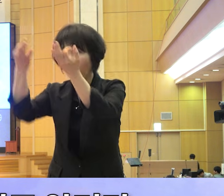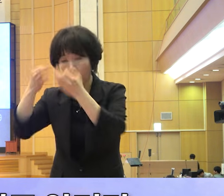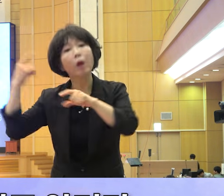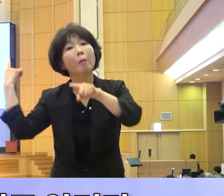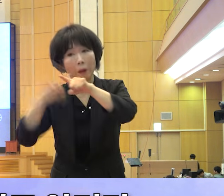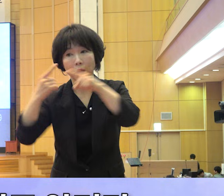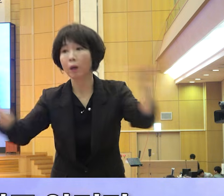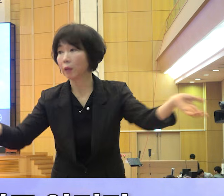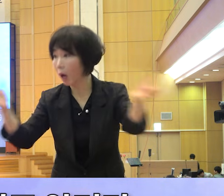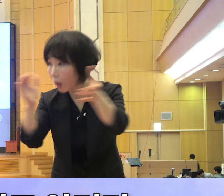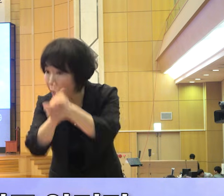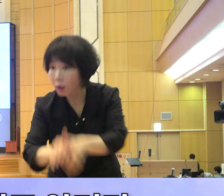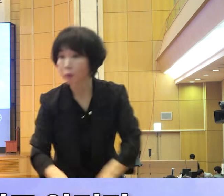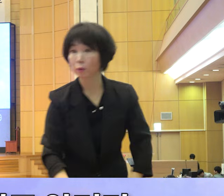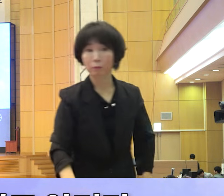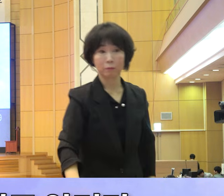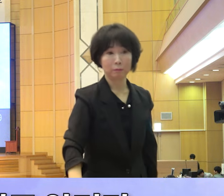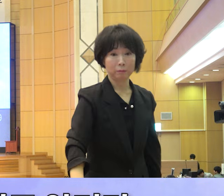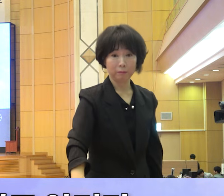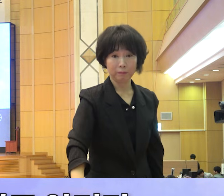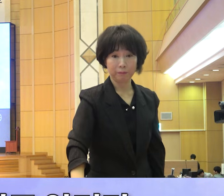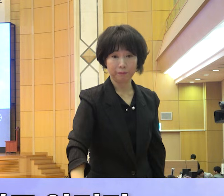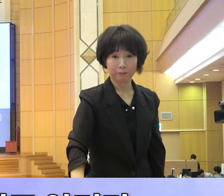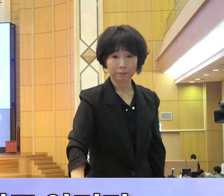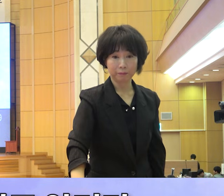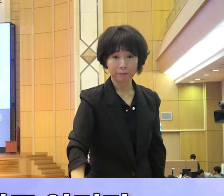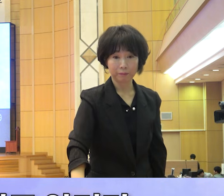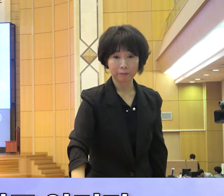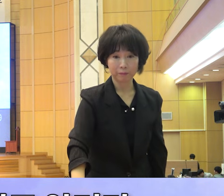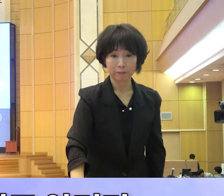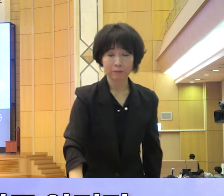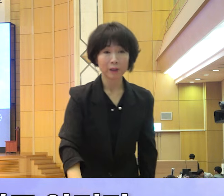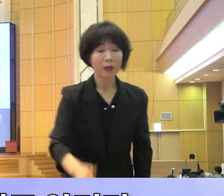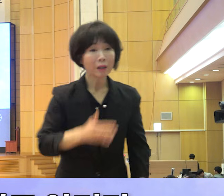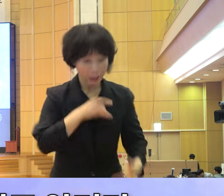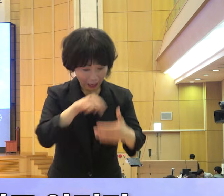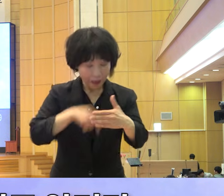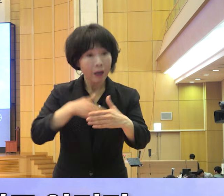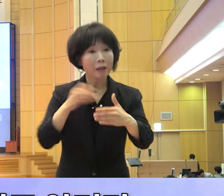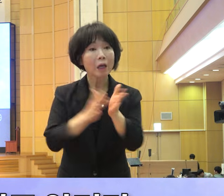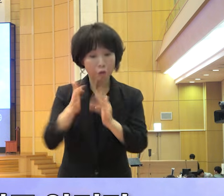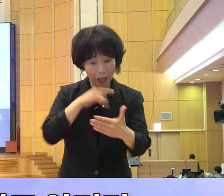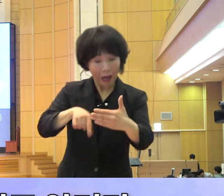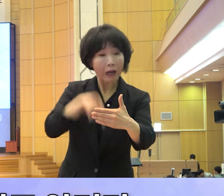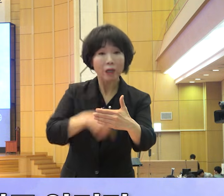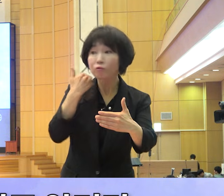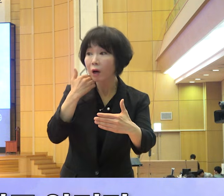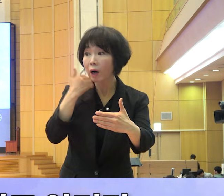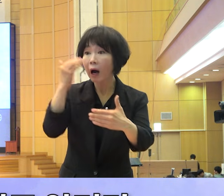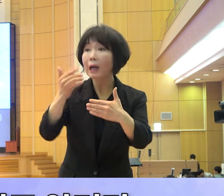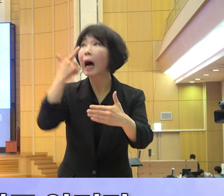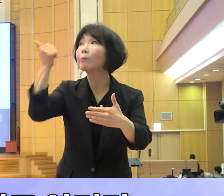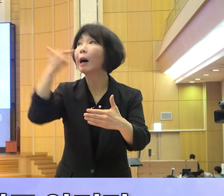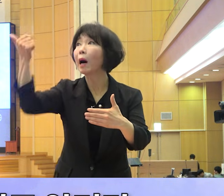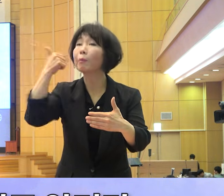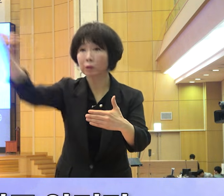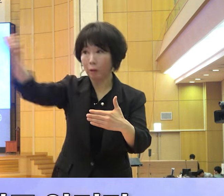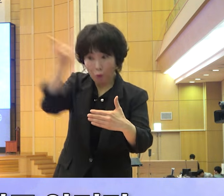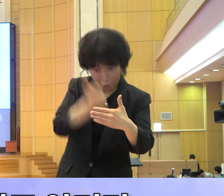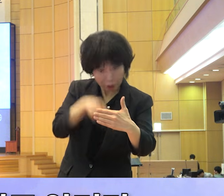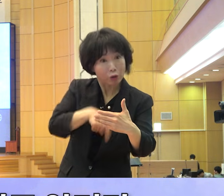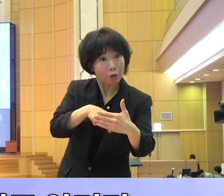예수님 하시는 말씀이 그 무슨 말이에요? 내가 아버지 안에 거하고 아버지는 내 안에 계신 걸 네가 믿지